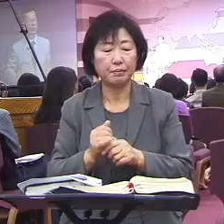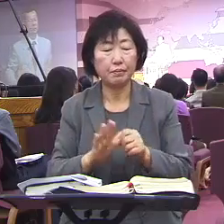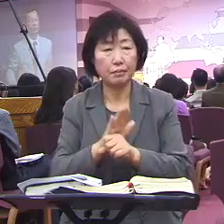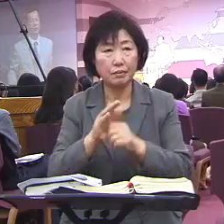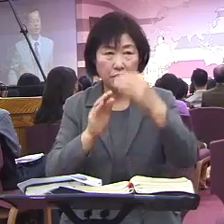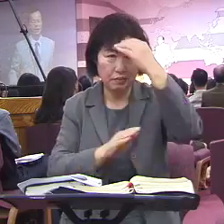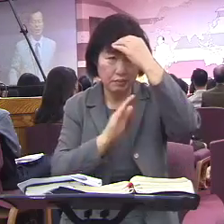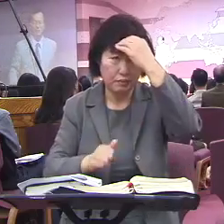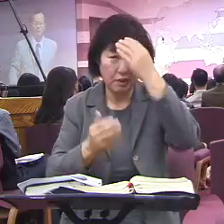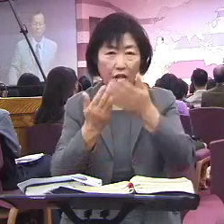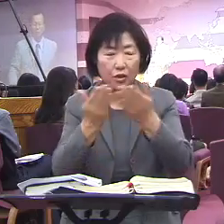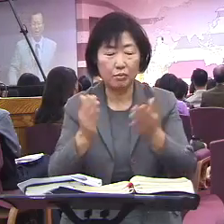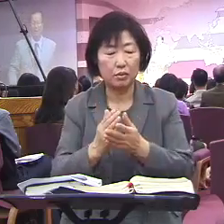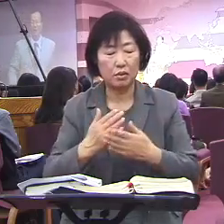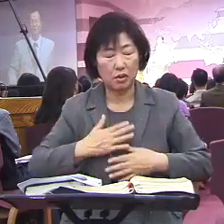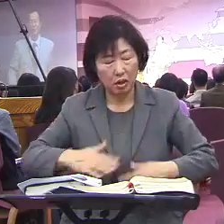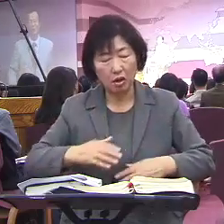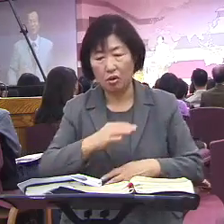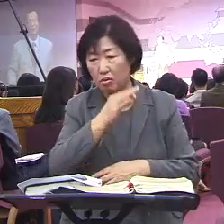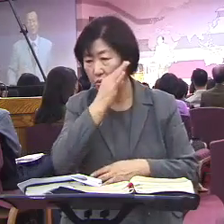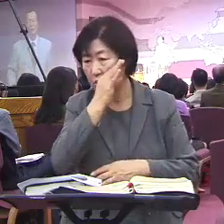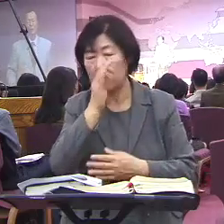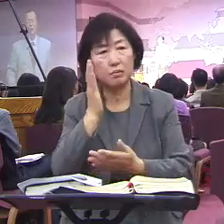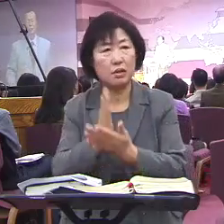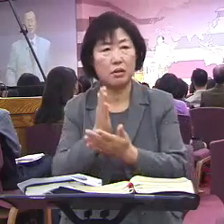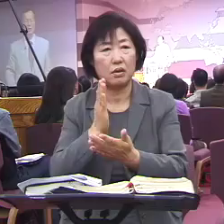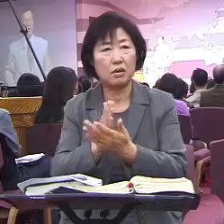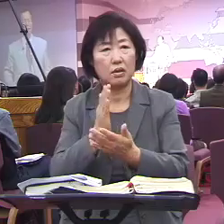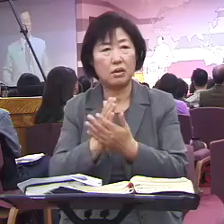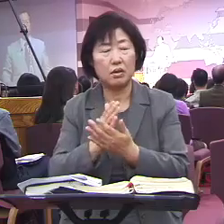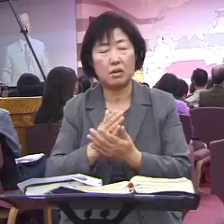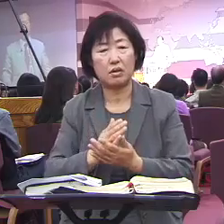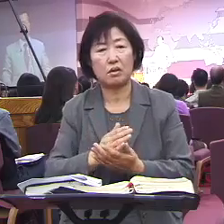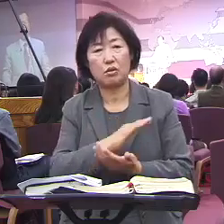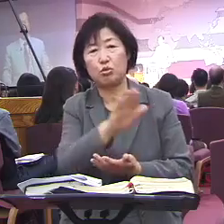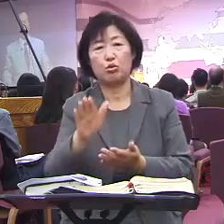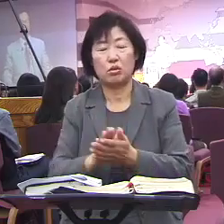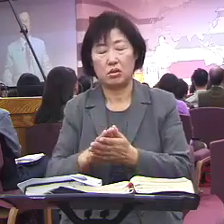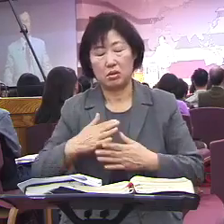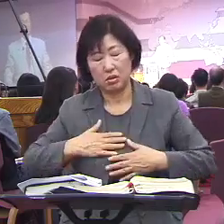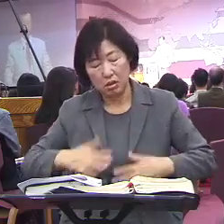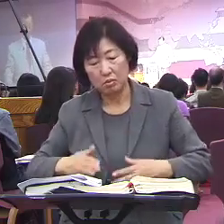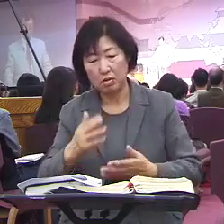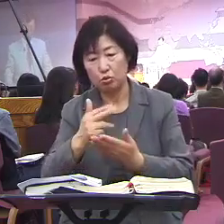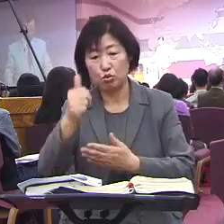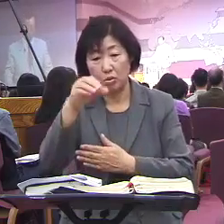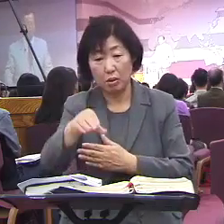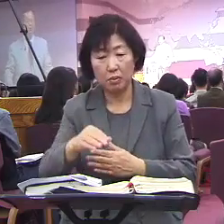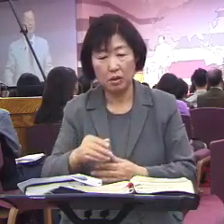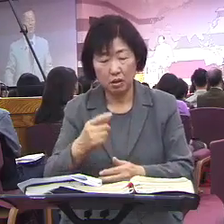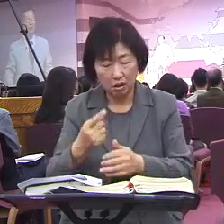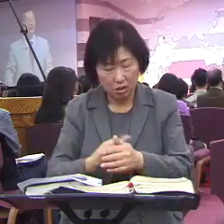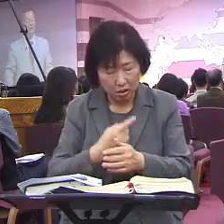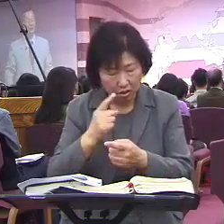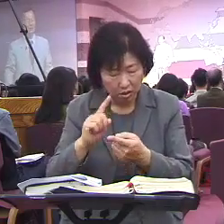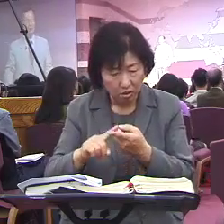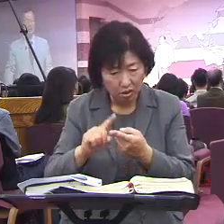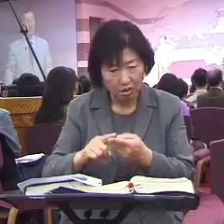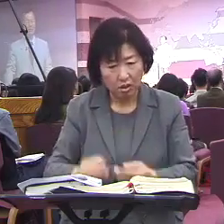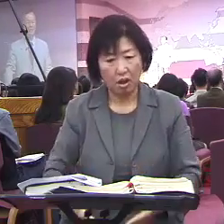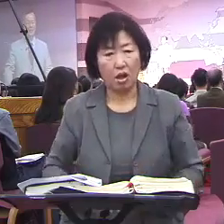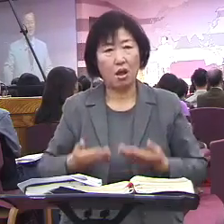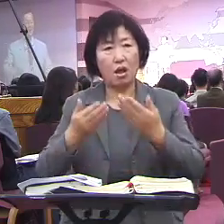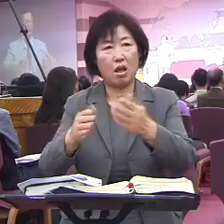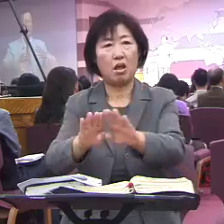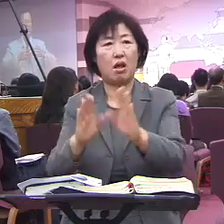사랑하는 성도 여러분, 우리 연약함을 부끄러워하지 말고 우리 연약함을 주님 앞에 그대로 다 노출하고